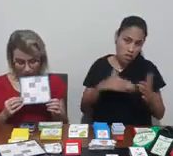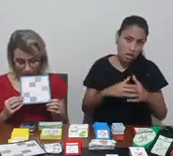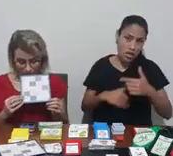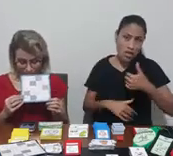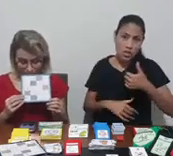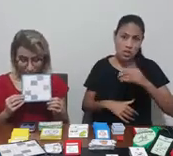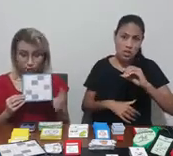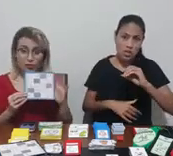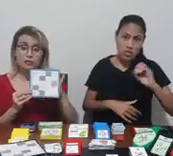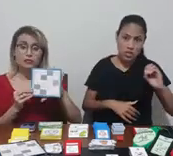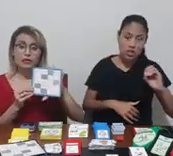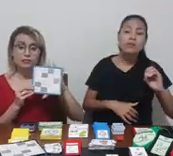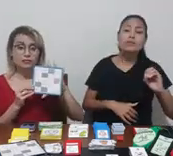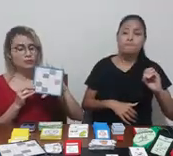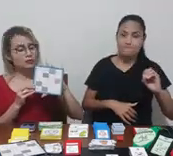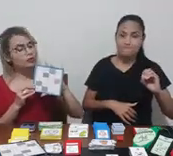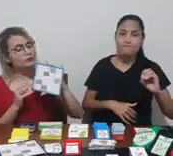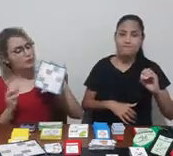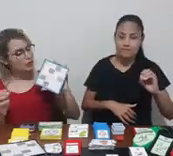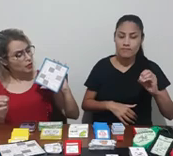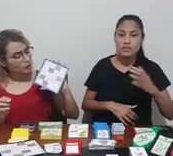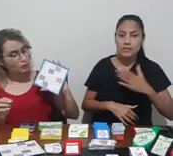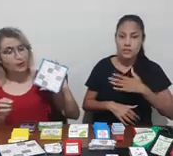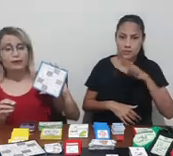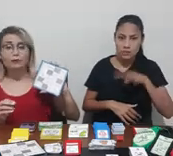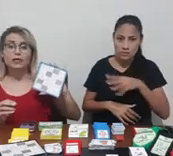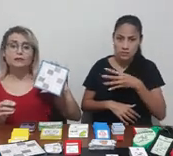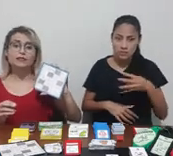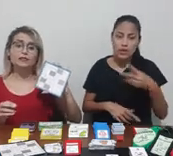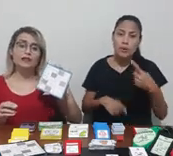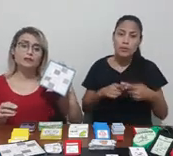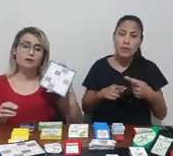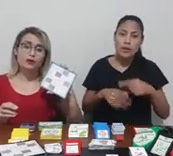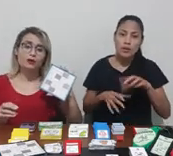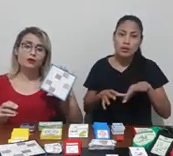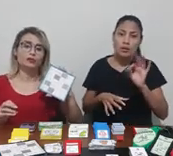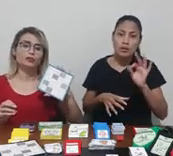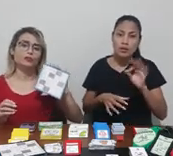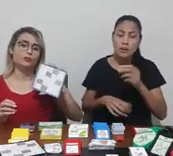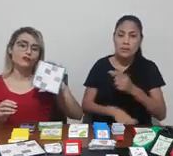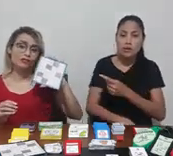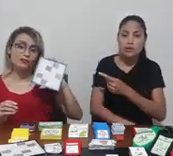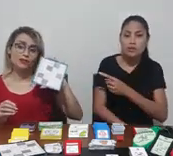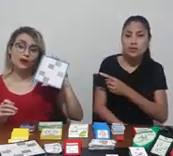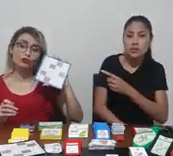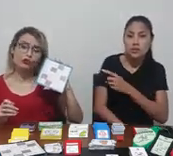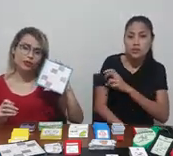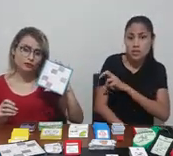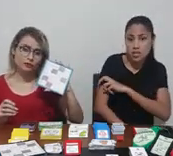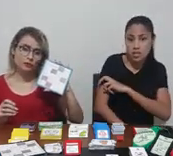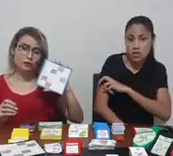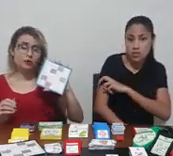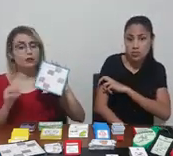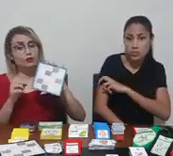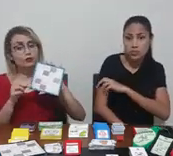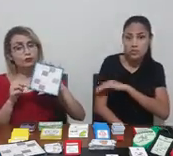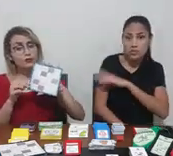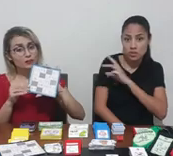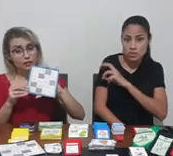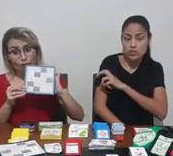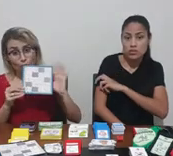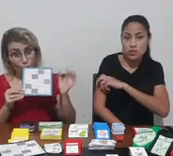cartelinhas. Por quê? Porque esse bingo eu preparei para as minhas séries maiores, ou seja, para o Fundamental 2. Então,